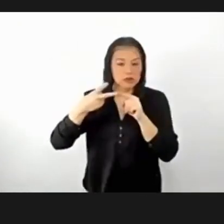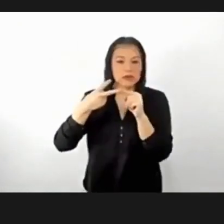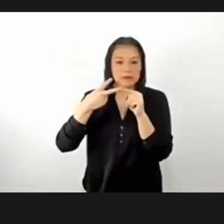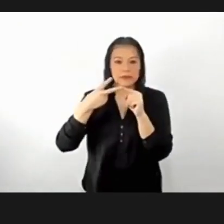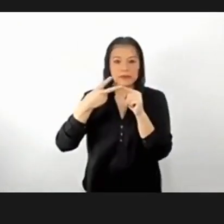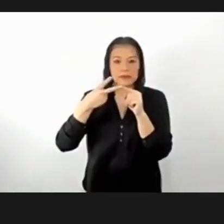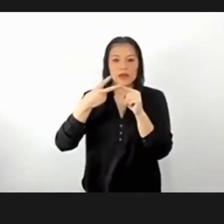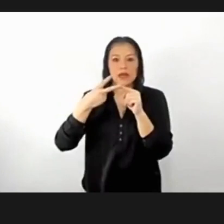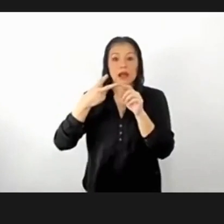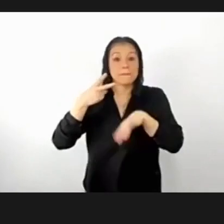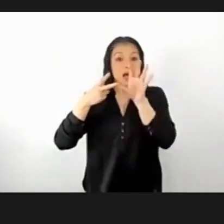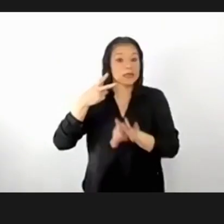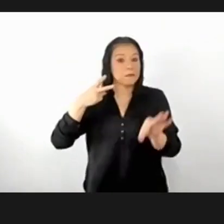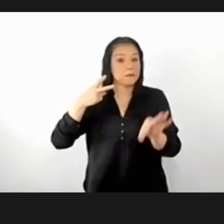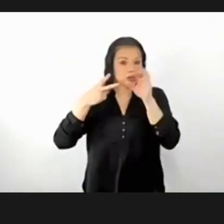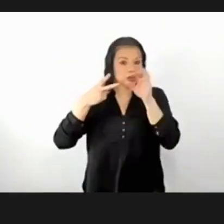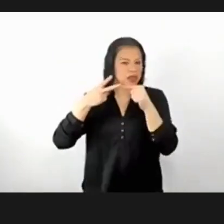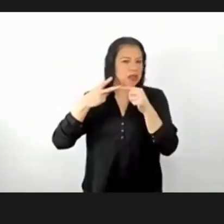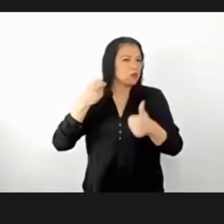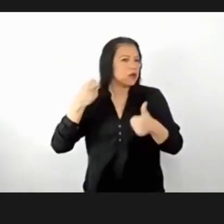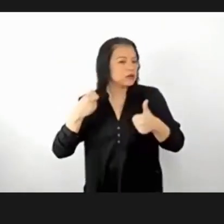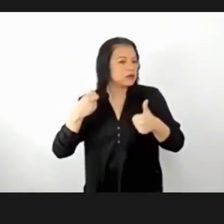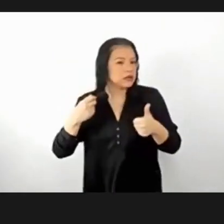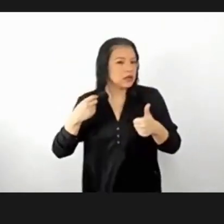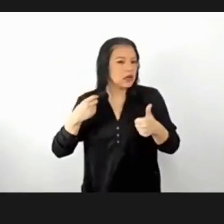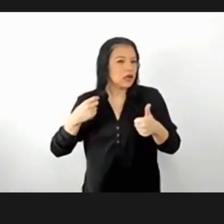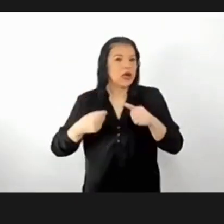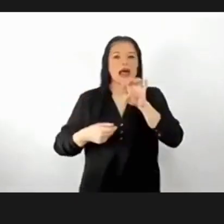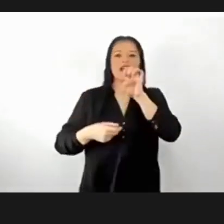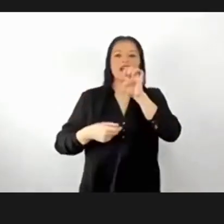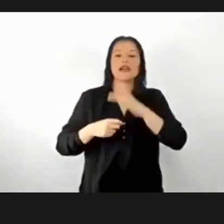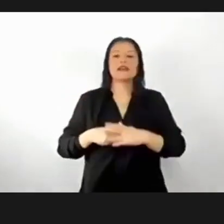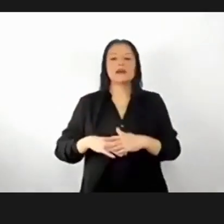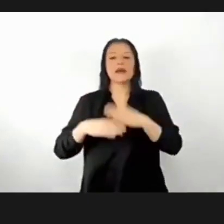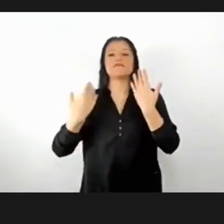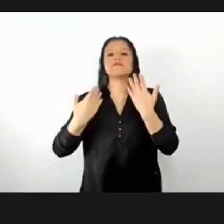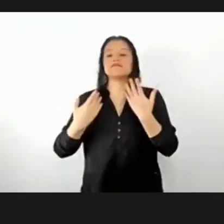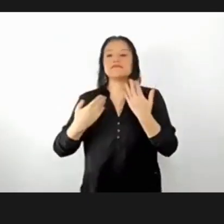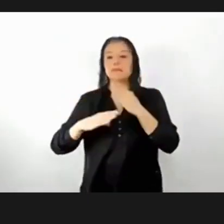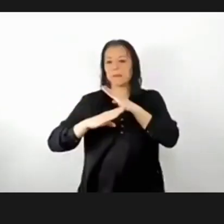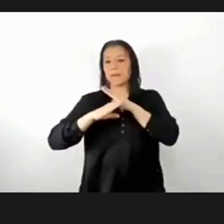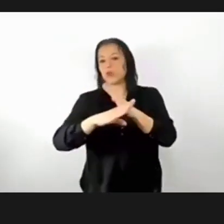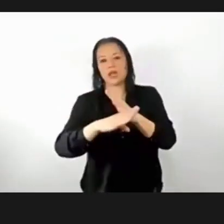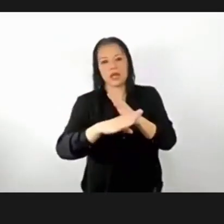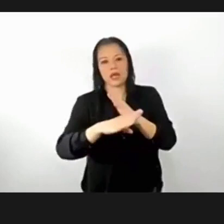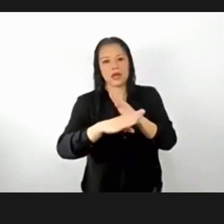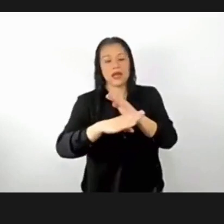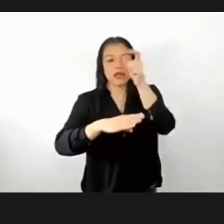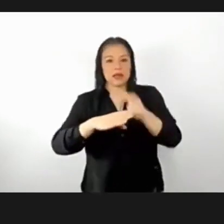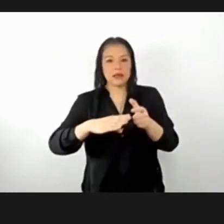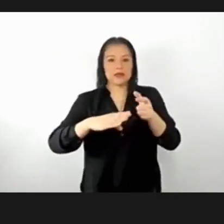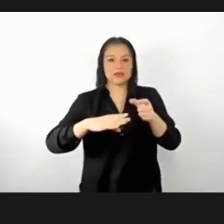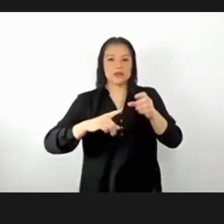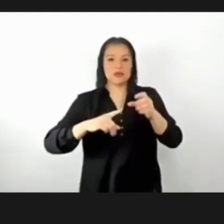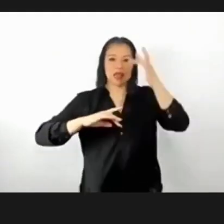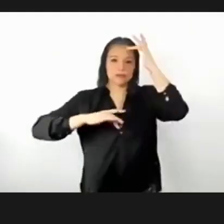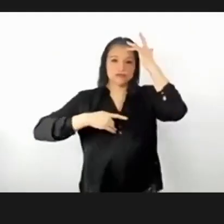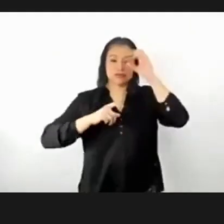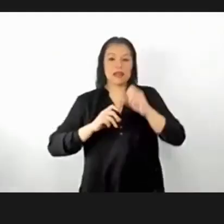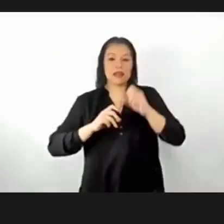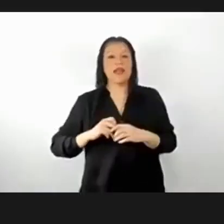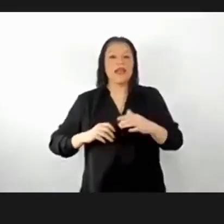que es más importante. ¿Cuál es? La eficacia para impedir que la persona desarrolle una enfermedad